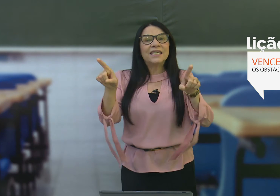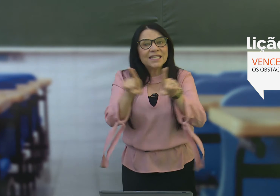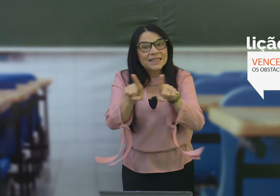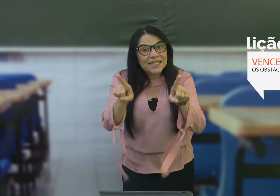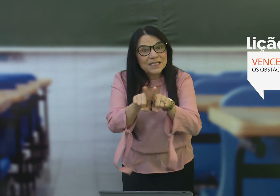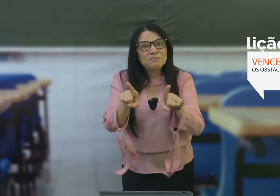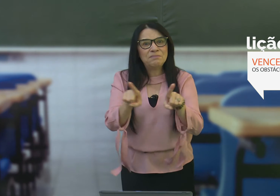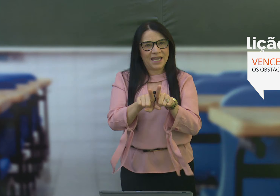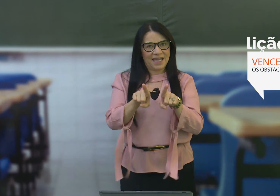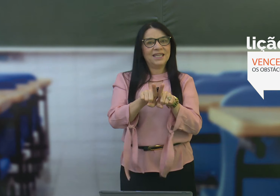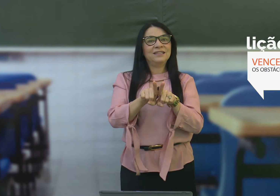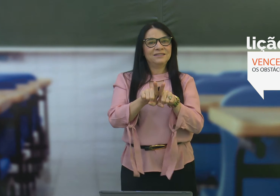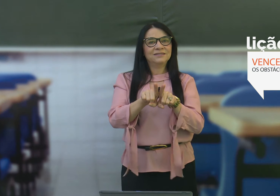que também